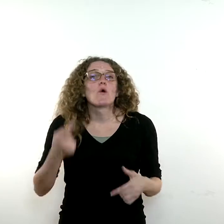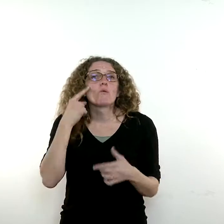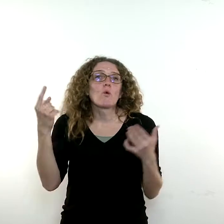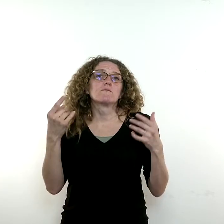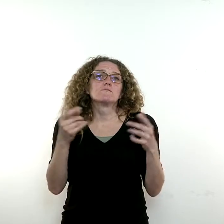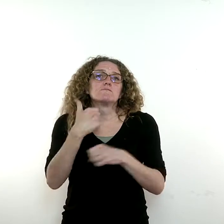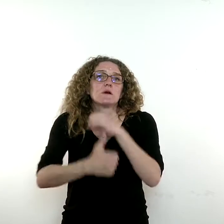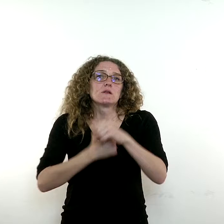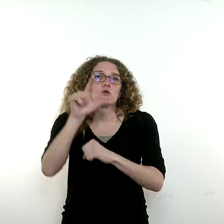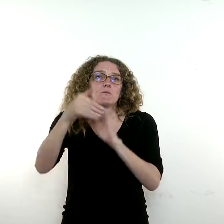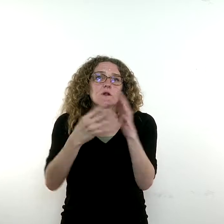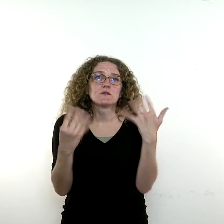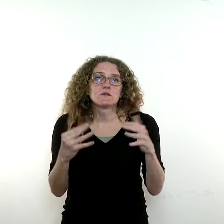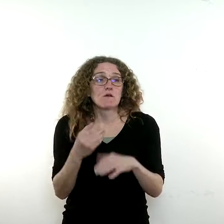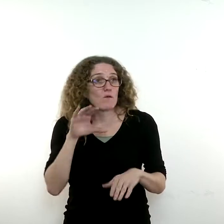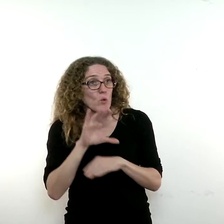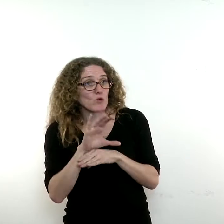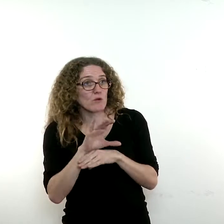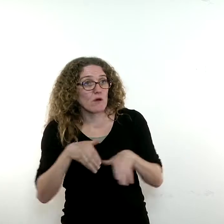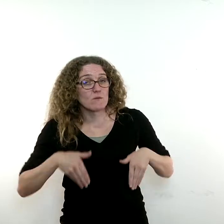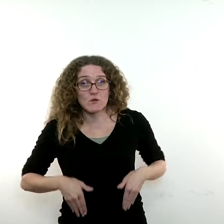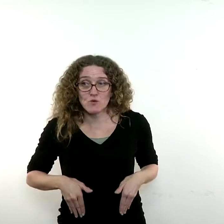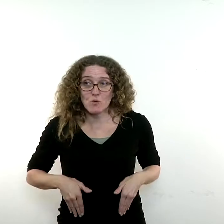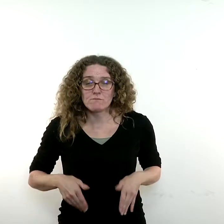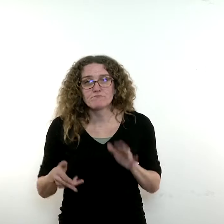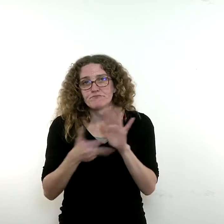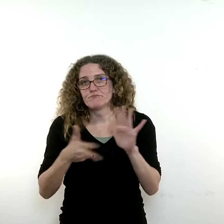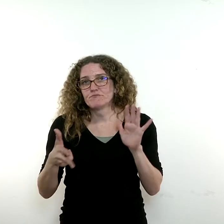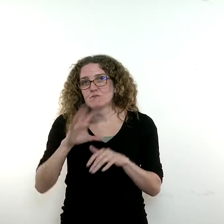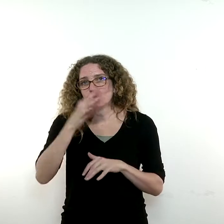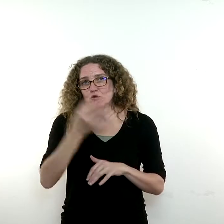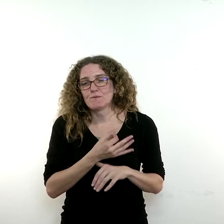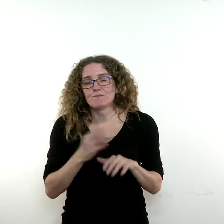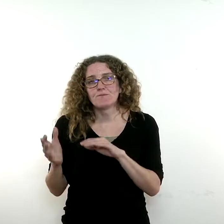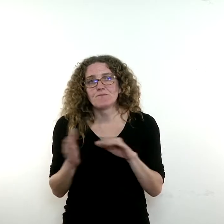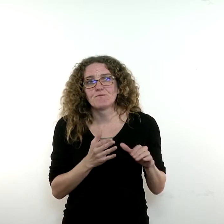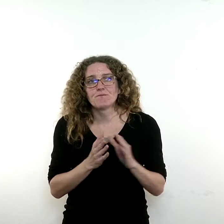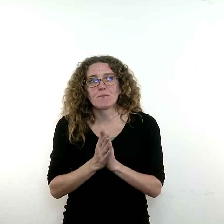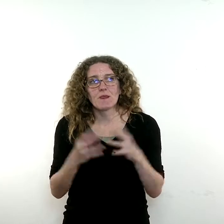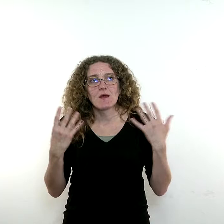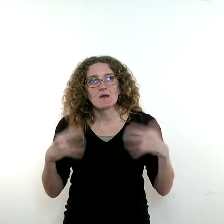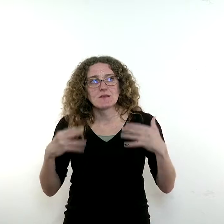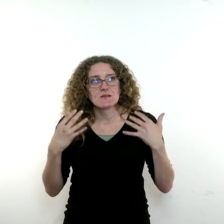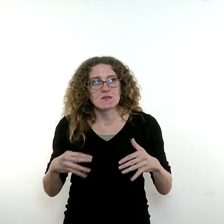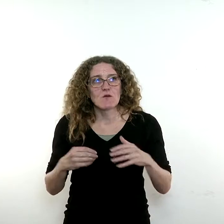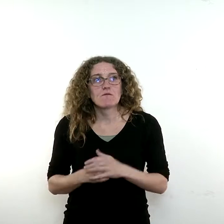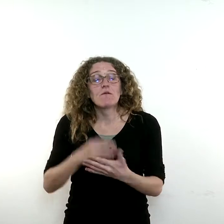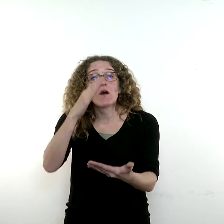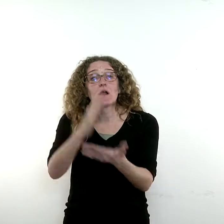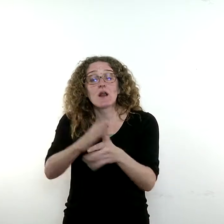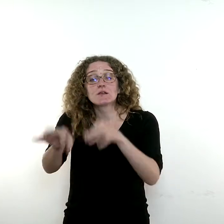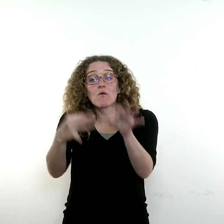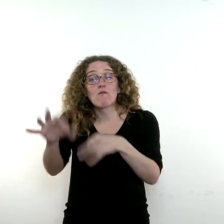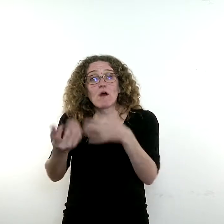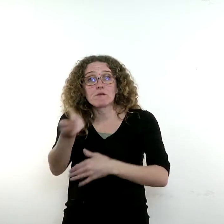2019. Qui est contre? Qui s'abstient? Adopté à l'unanimité. 19. Attribution de subventions pour les classes de